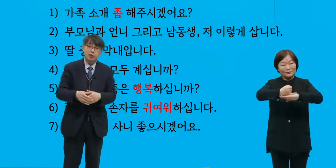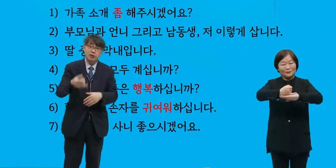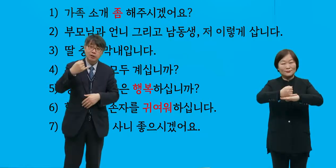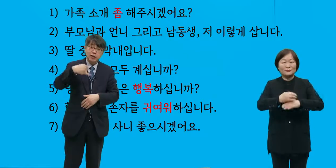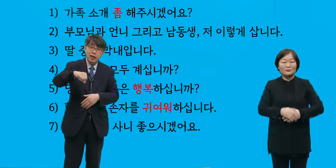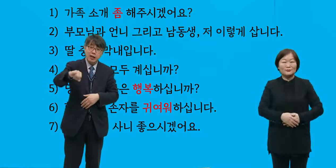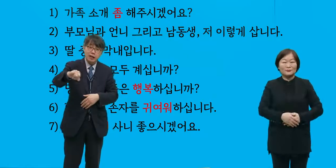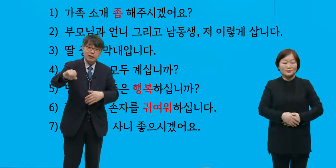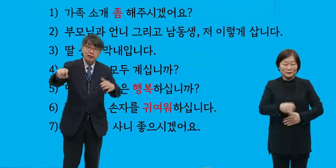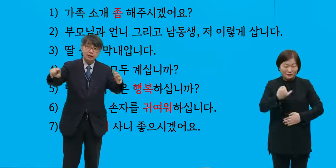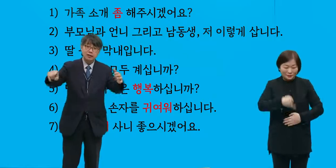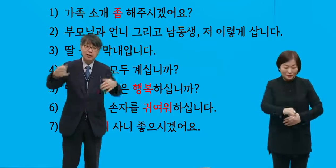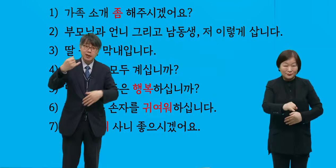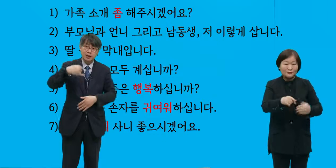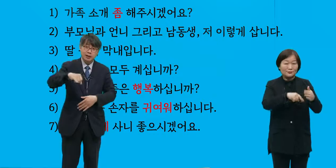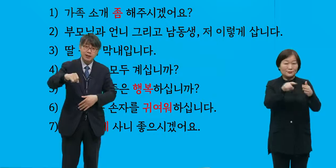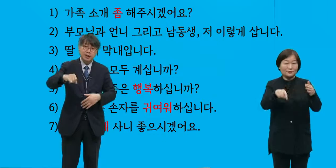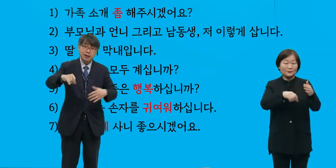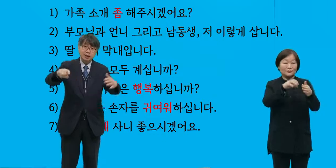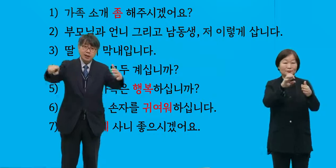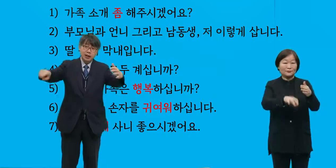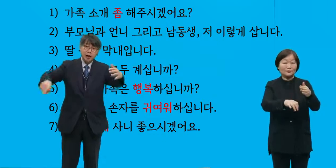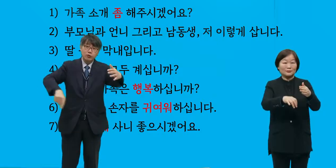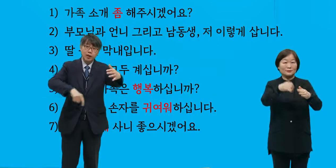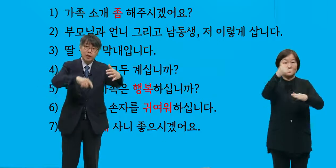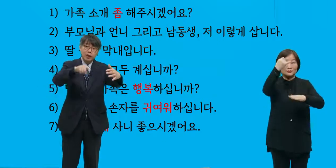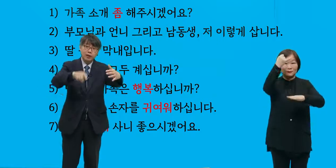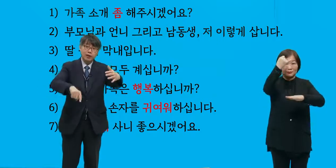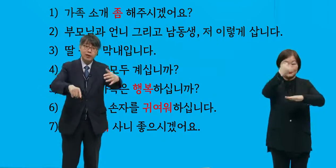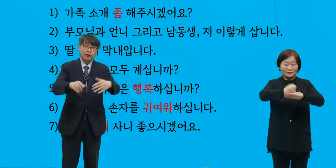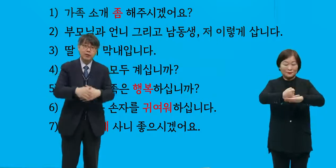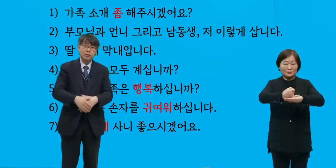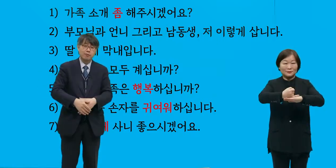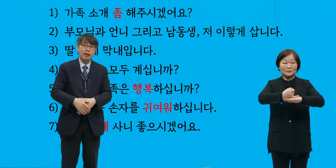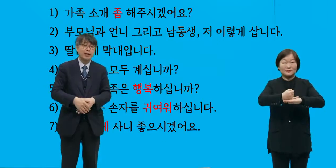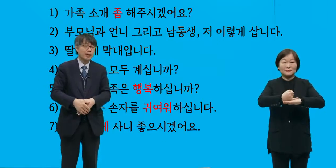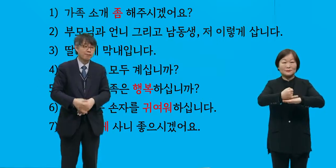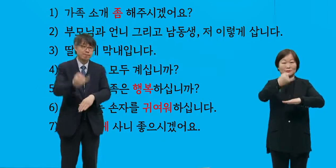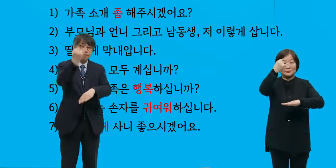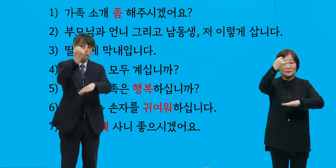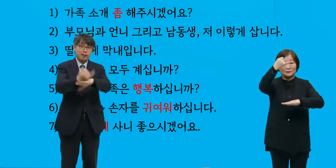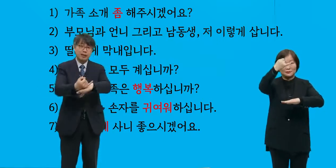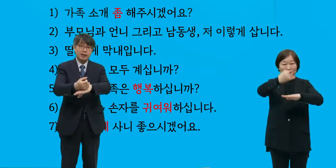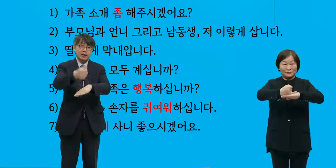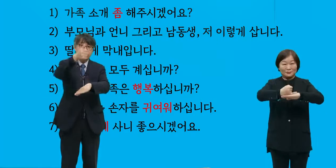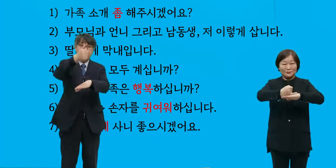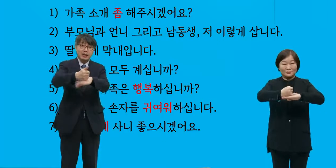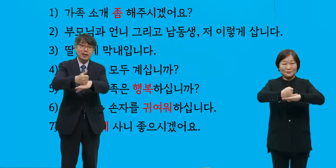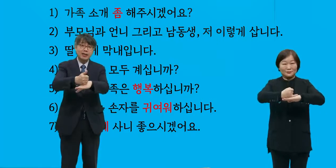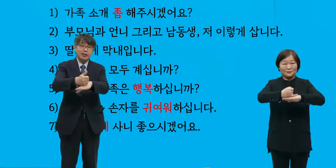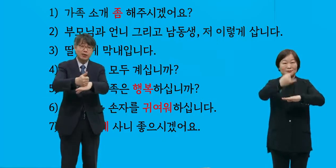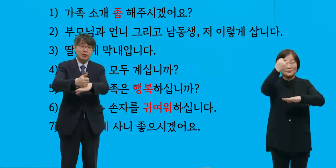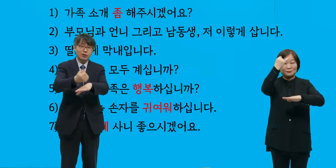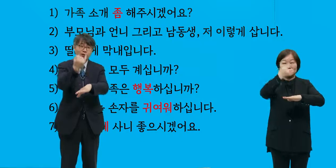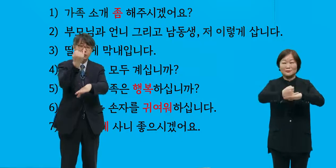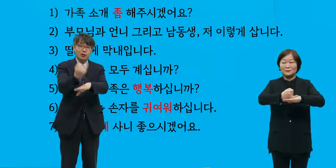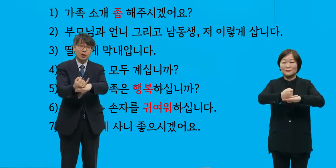있잖아요. 딸 이게 딸인데 가운데 막내 이게 마지막인데요. 이렇게